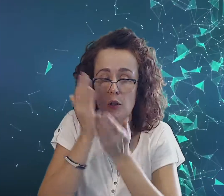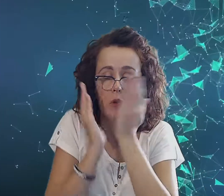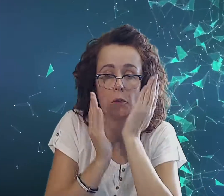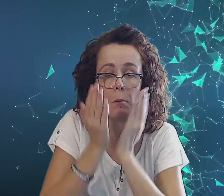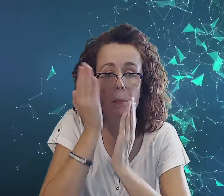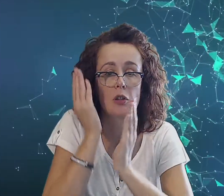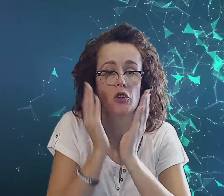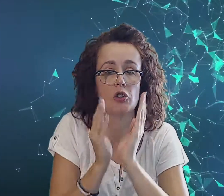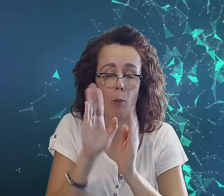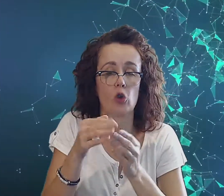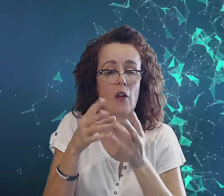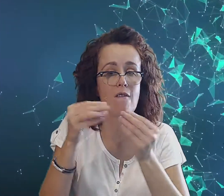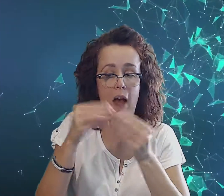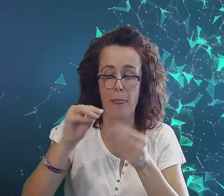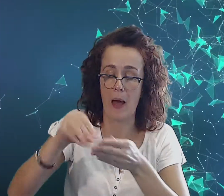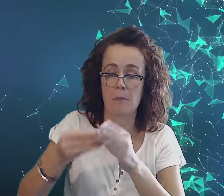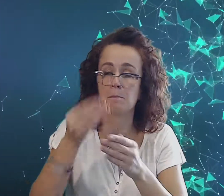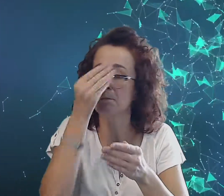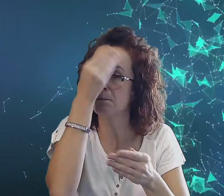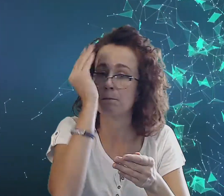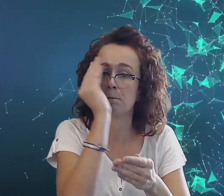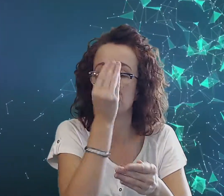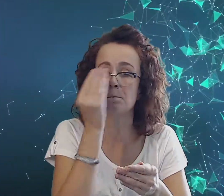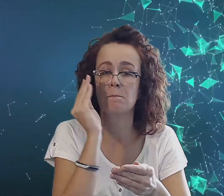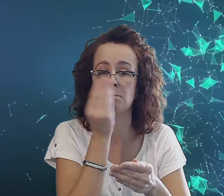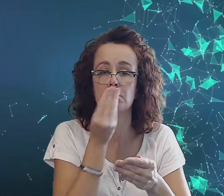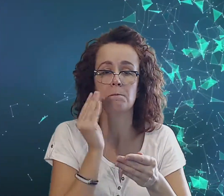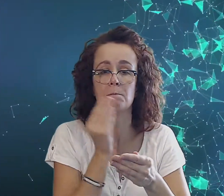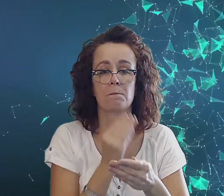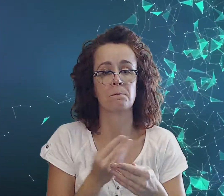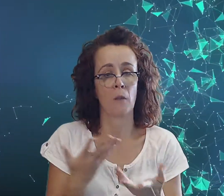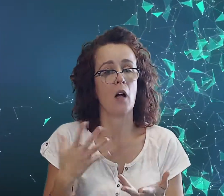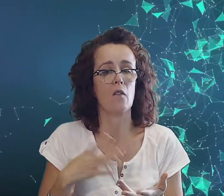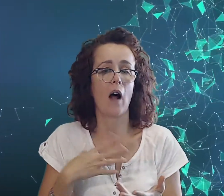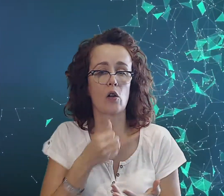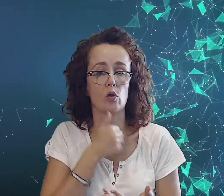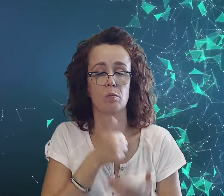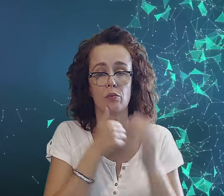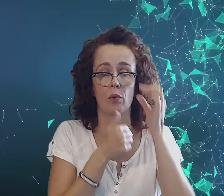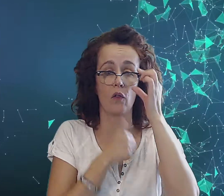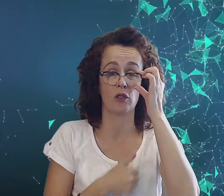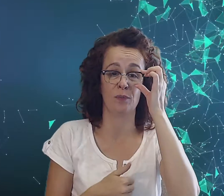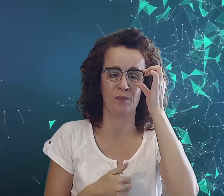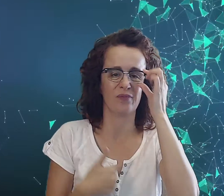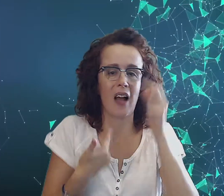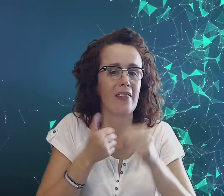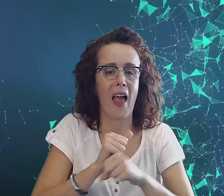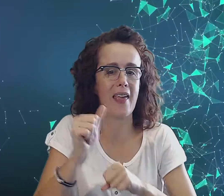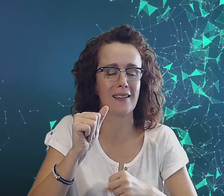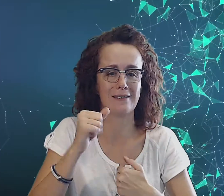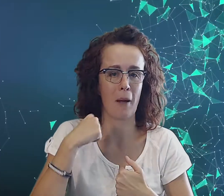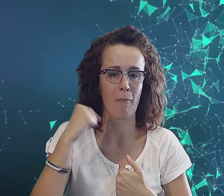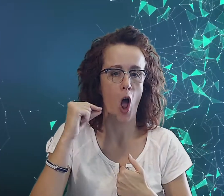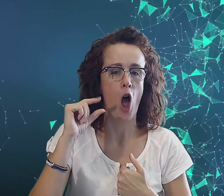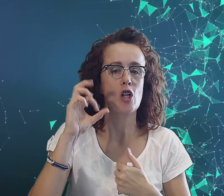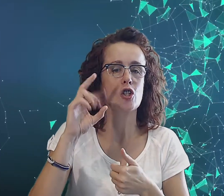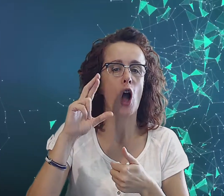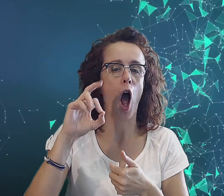Możesz wata. Bardzo spróbować. Ja nie jestem skarpion.